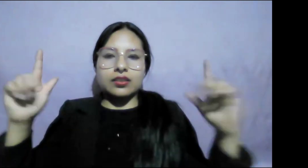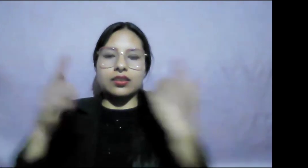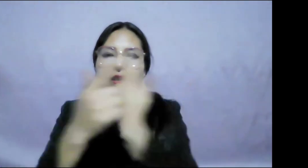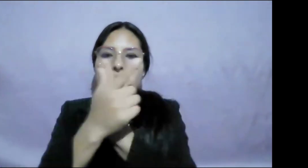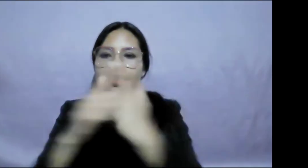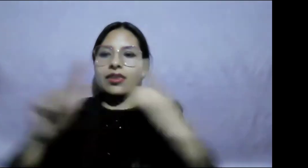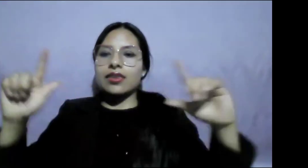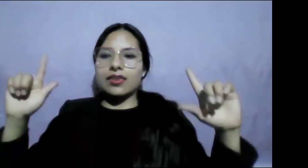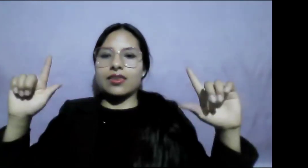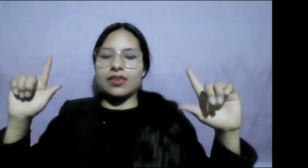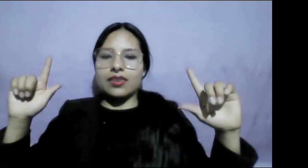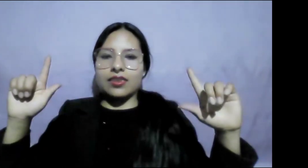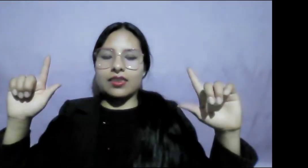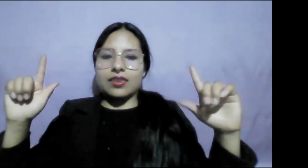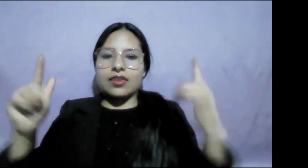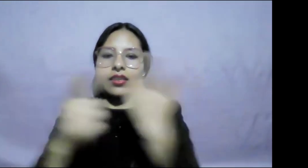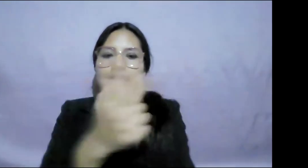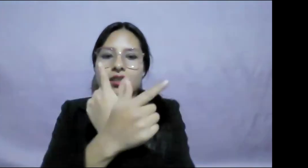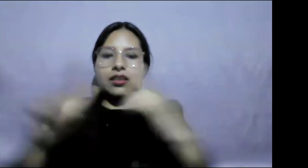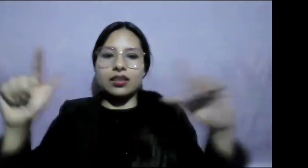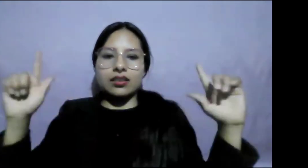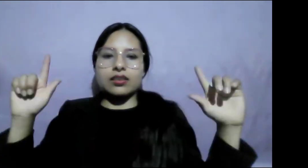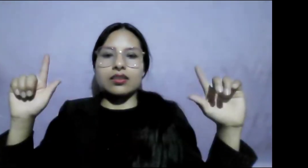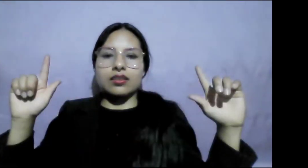preocupes Muy bien